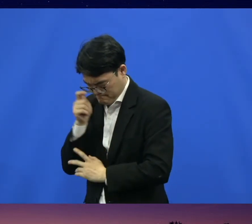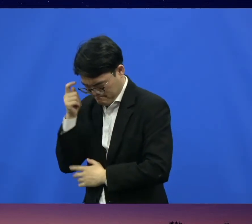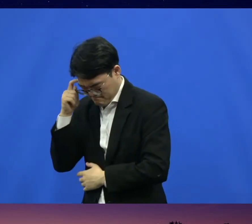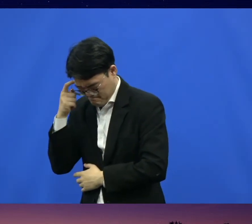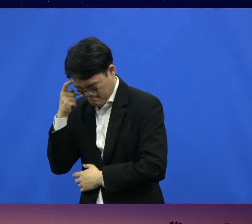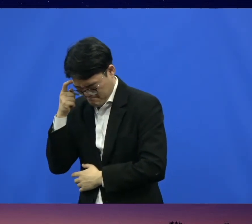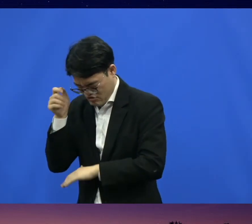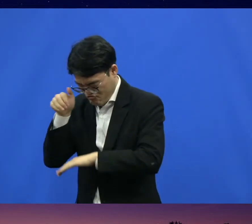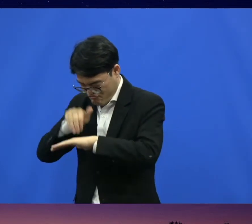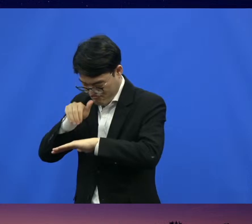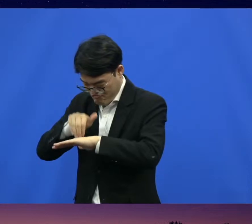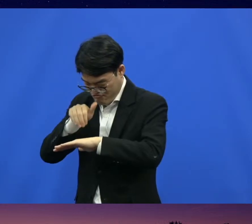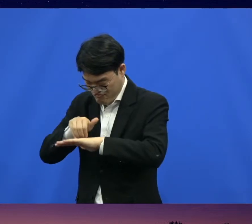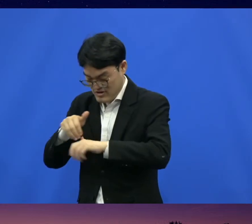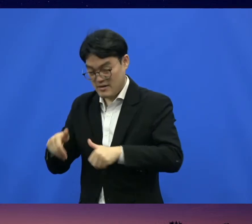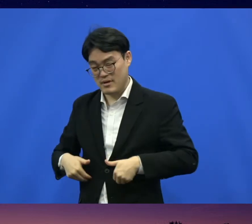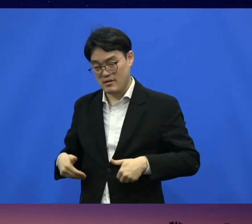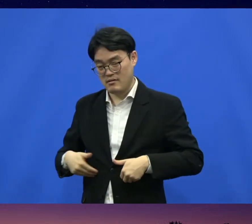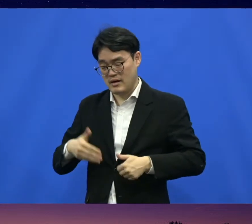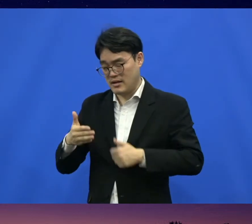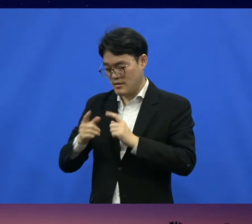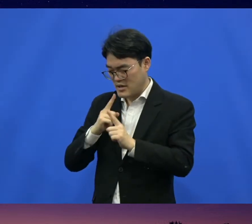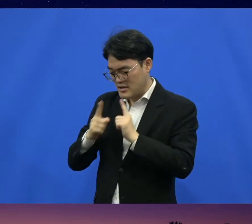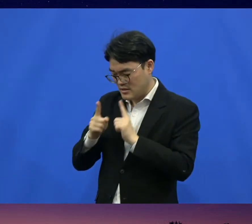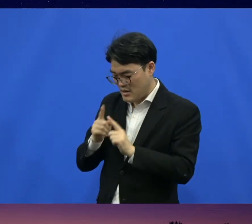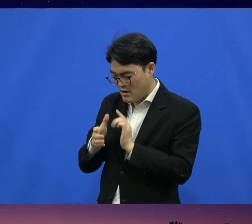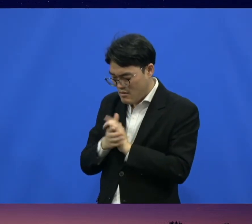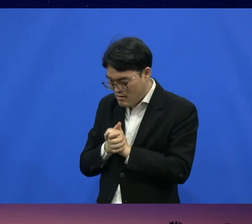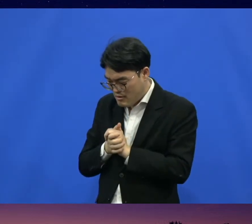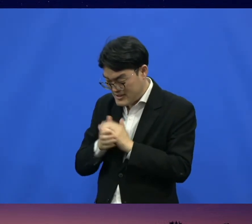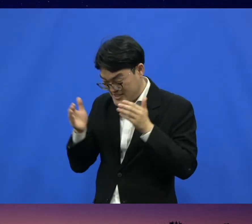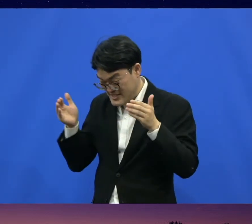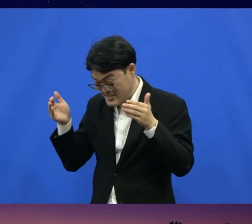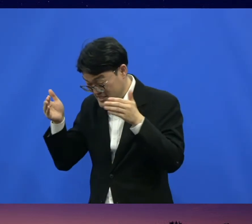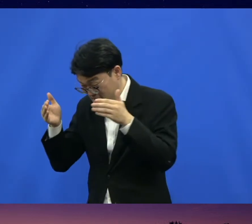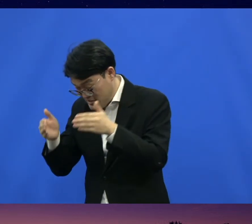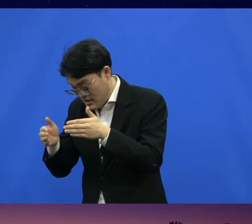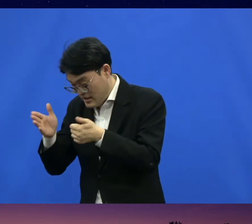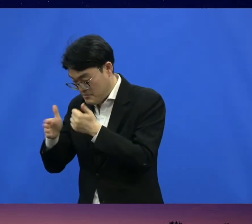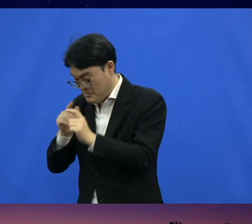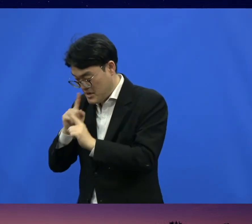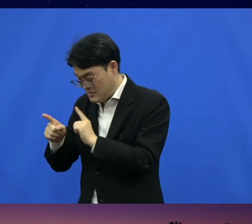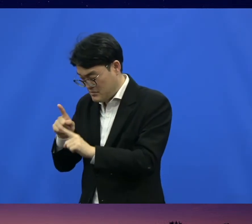말씀의 귀를 기울인 자에게 하나님이 말씀하시는 거거든요. 듣지 않으려고 하는데